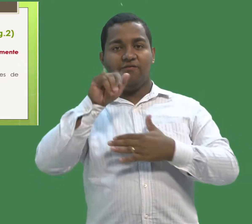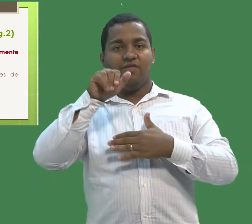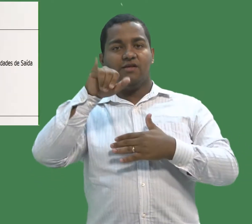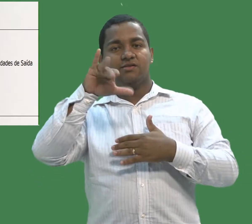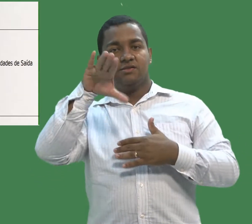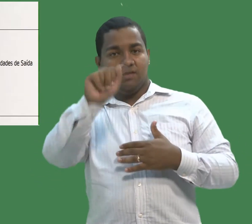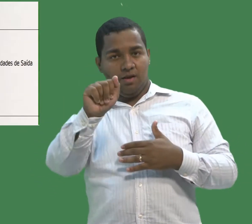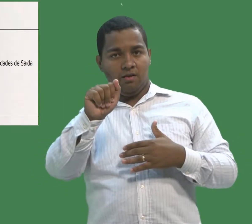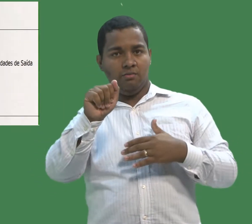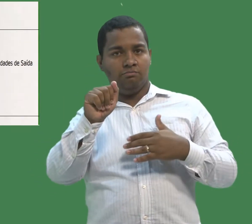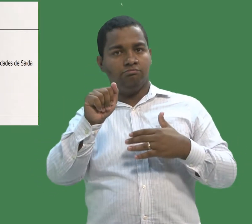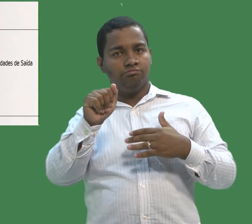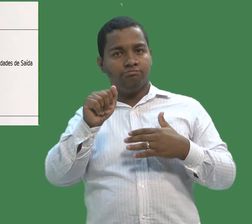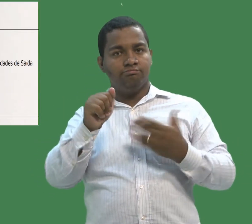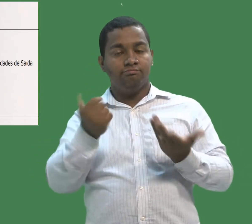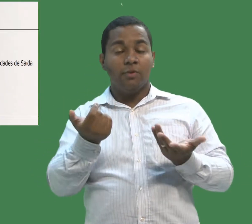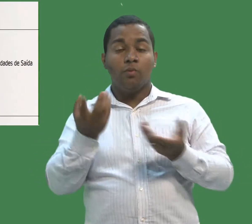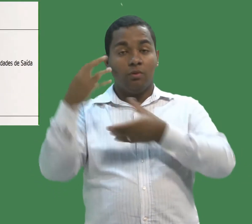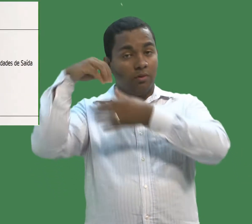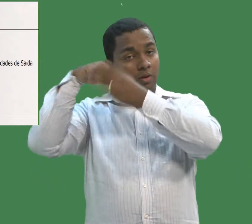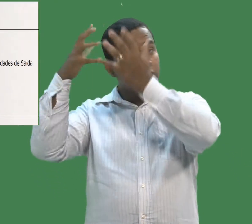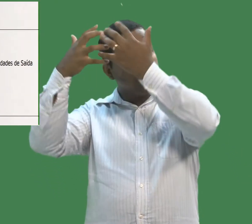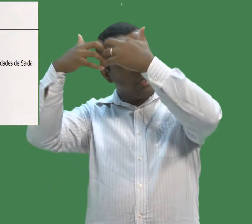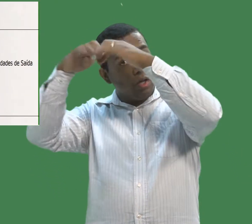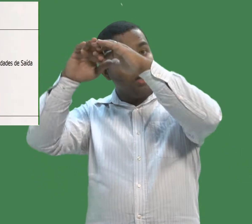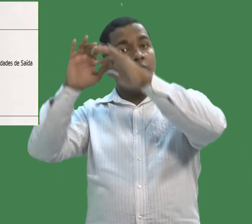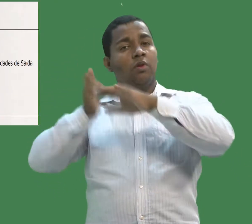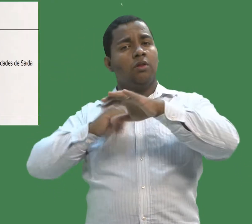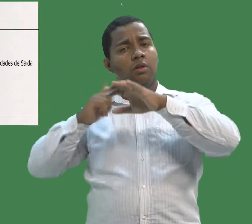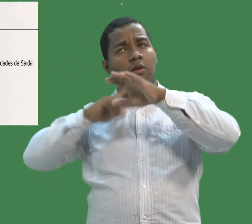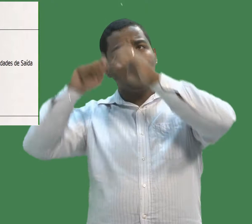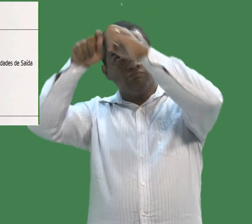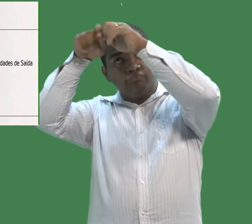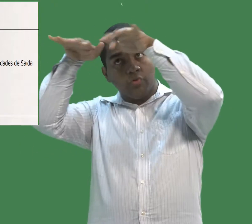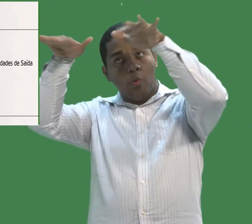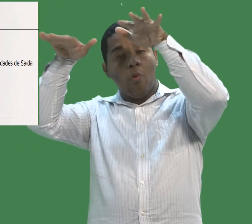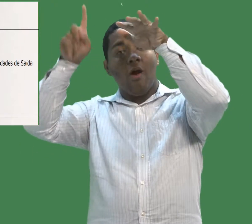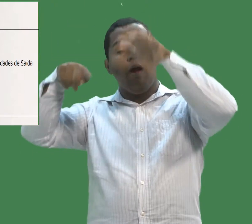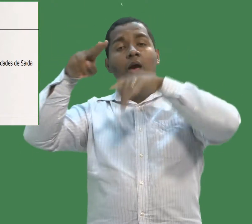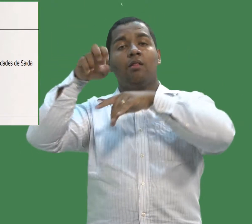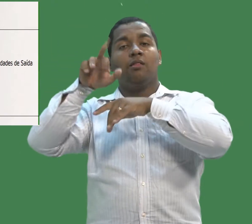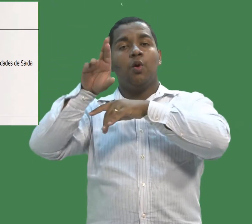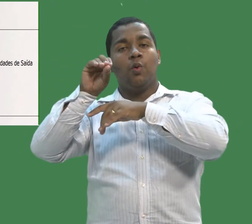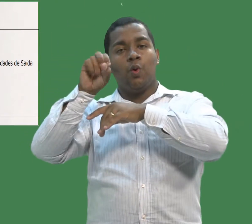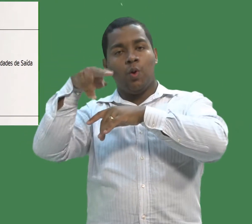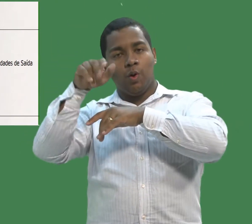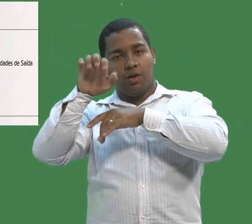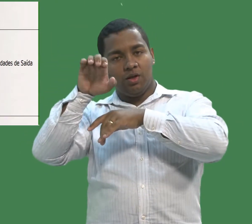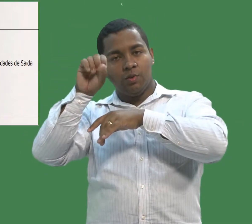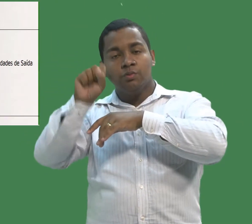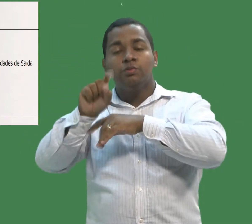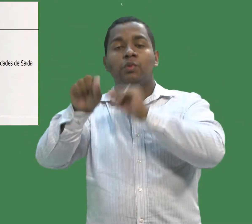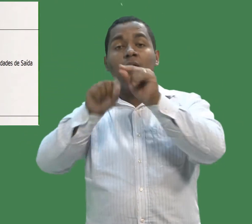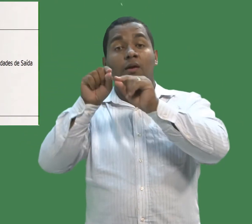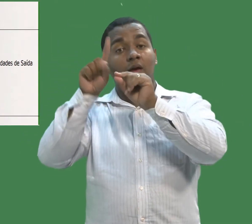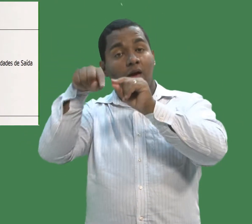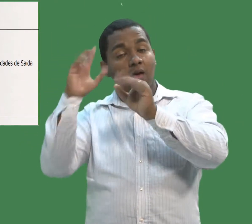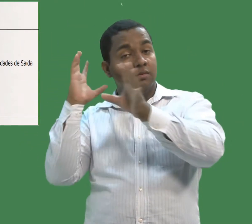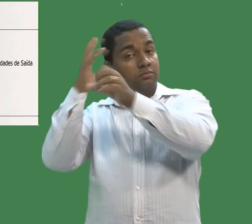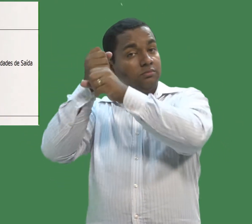física. No esquema do conexionismo, temos a unidade de entrada do cérebro, em que temos as redes neuroniais e